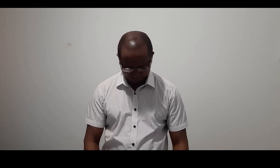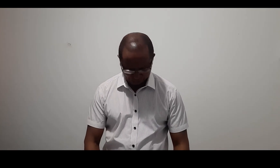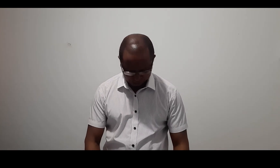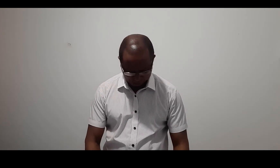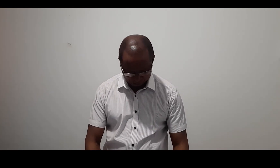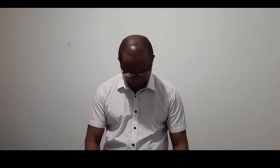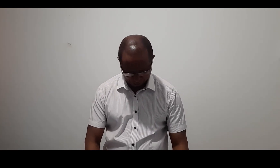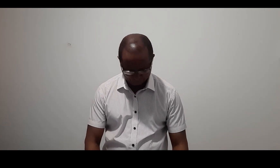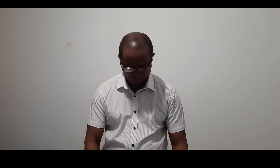mavesatra